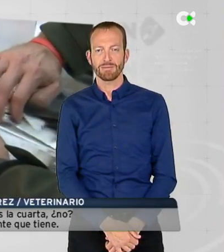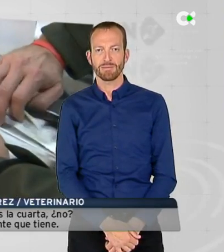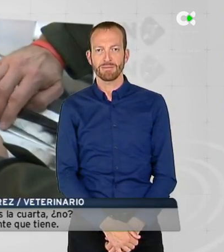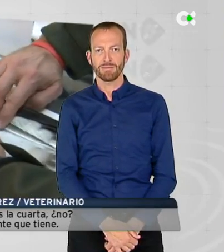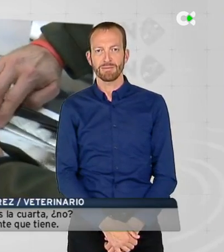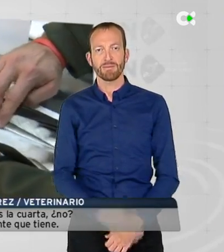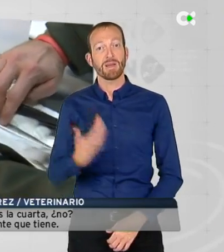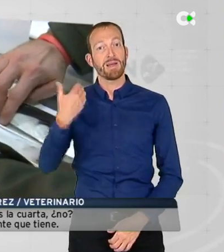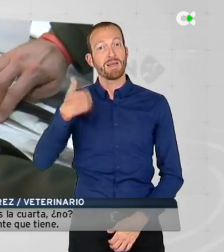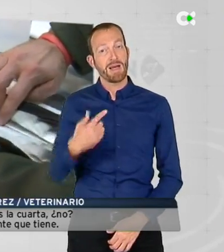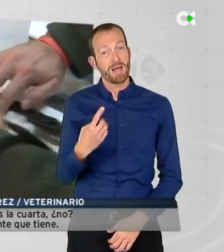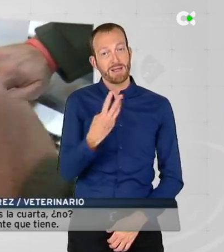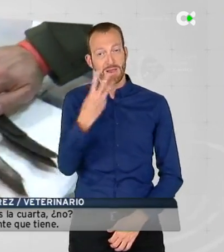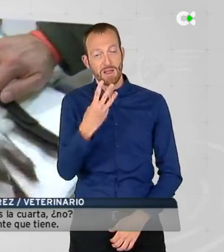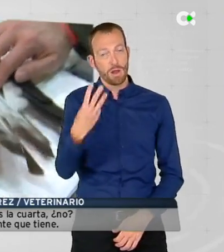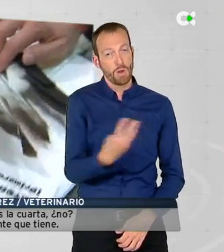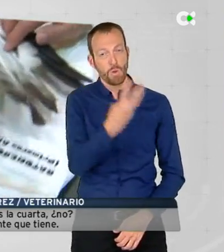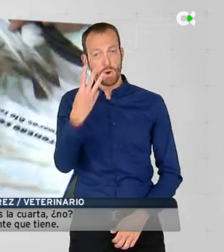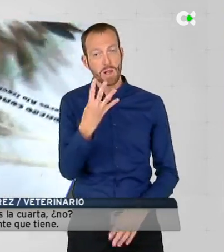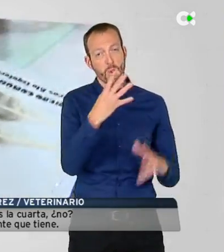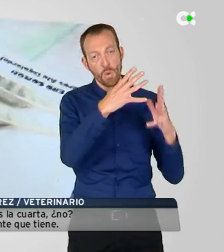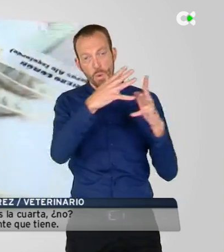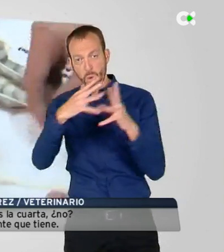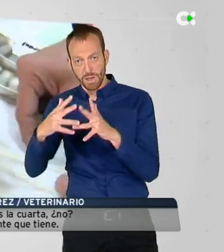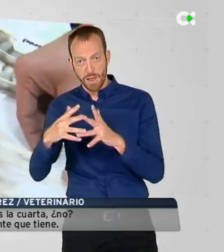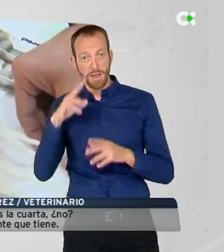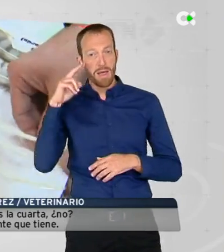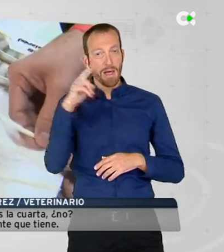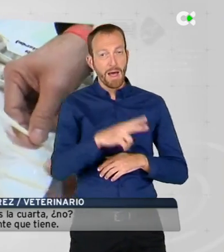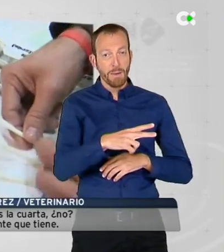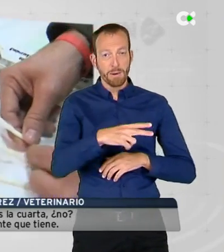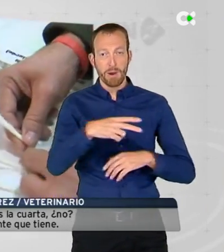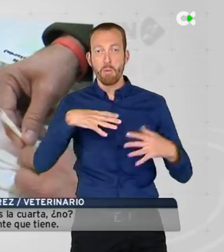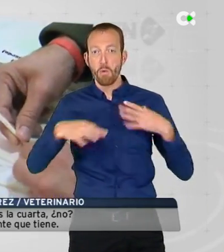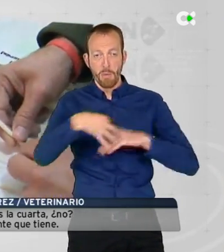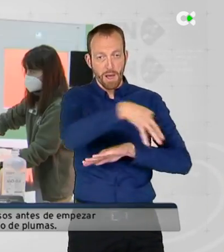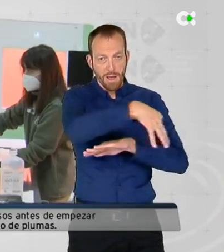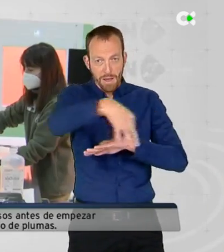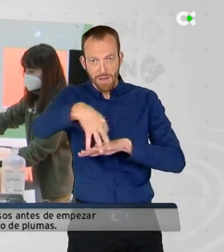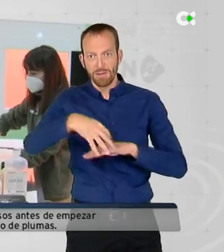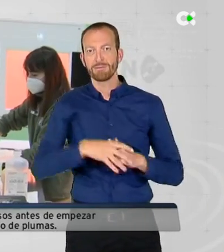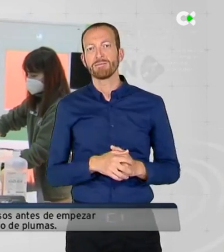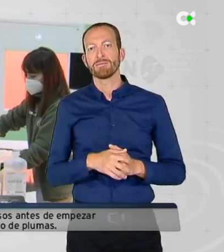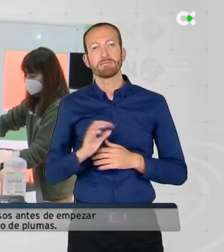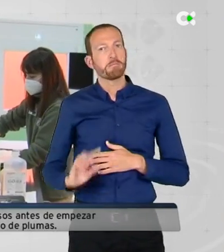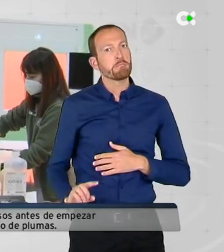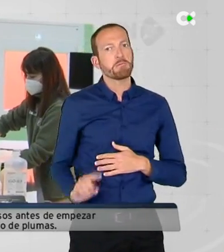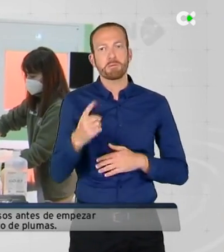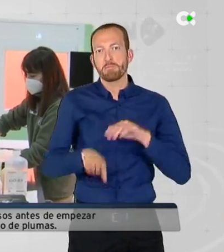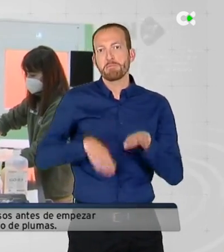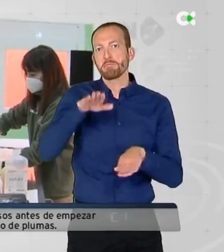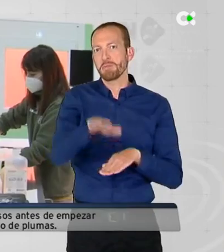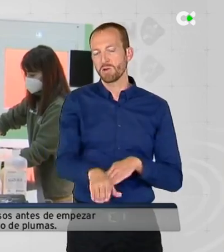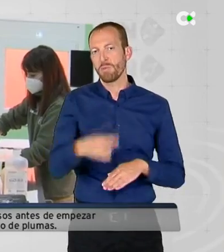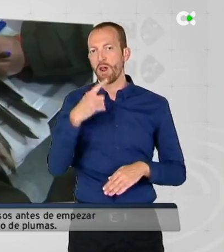Tercera, está la cuarta, ¿no? Cuenta, entonces vas al donante que tiene. Son los primeros pasos antes de